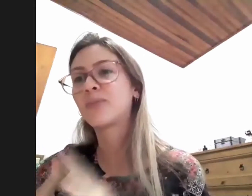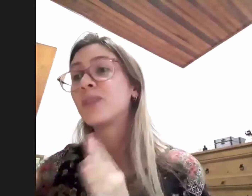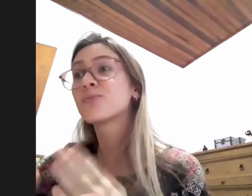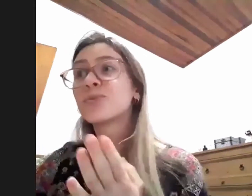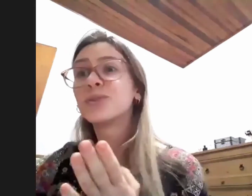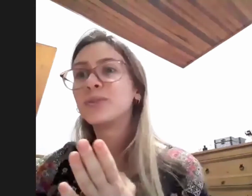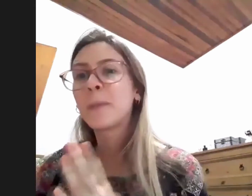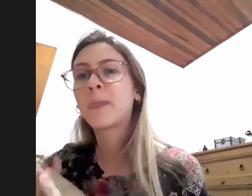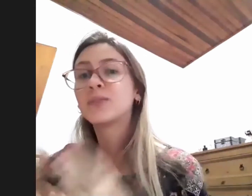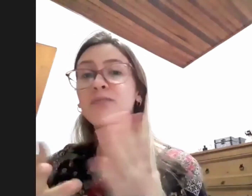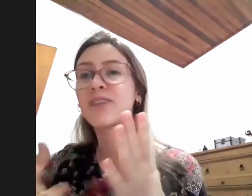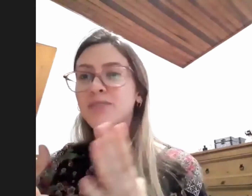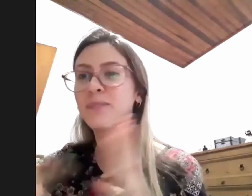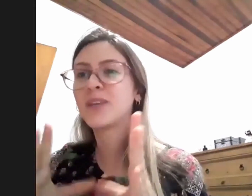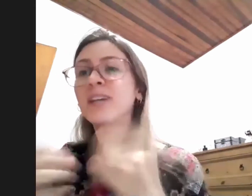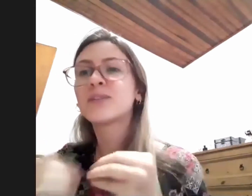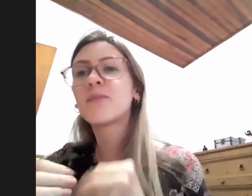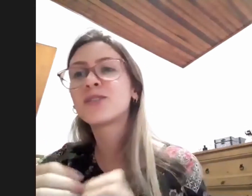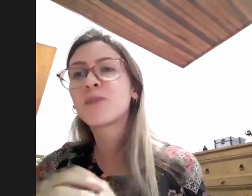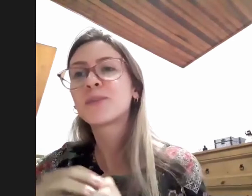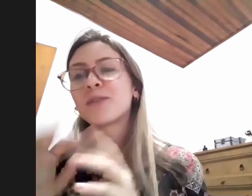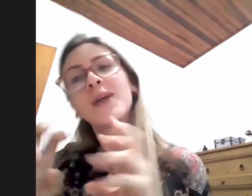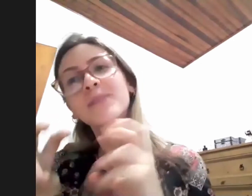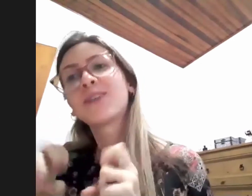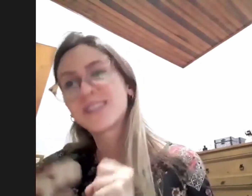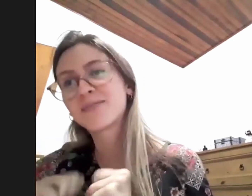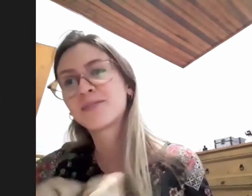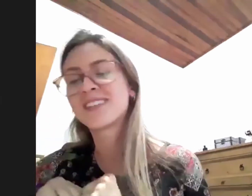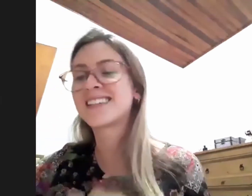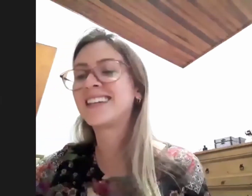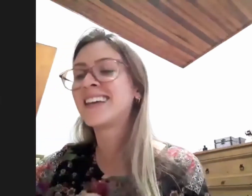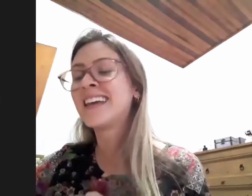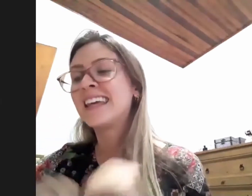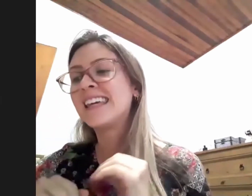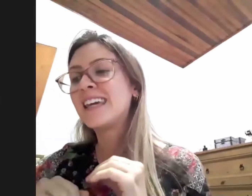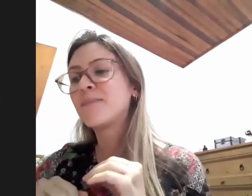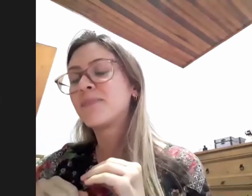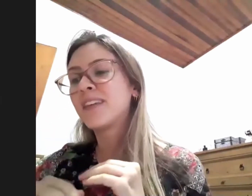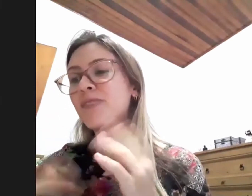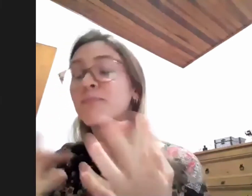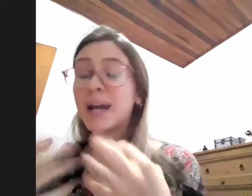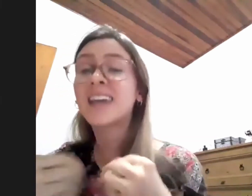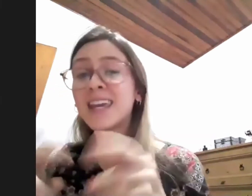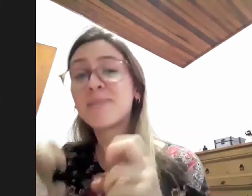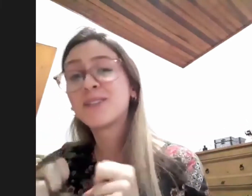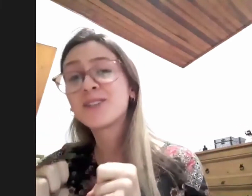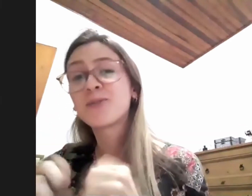nenhum surdo. Eu travava. Então, eu naturalmente sou uma pessoa meio medrosa, vamos dizer assim. E para quem é medroso, ouve